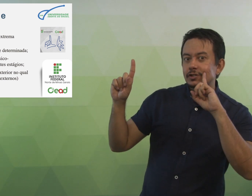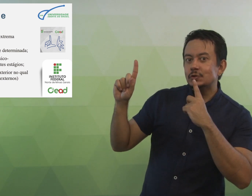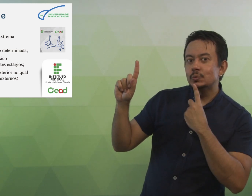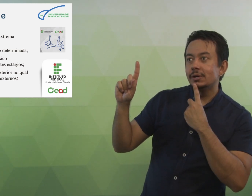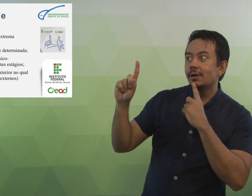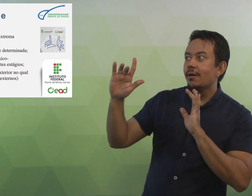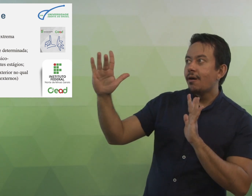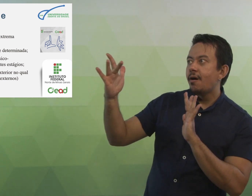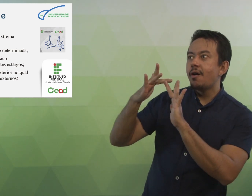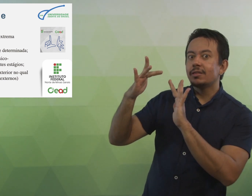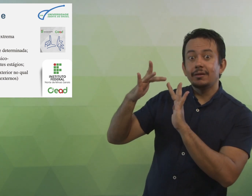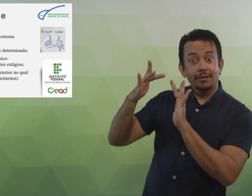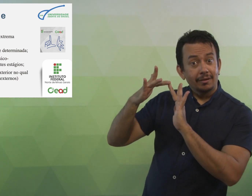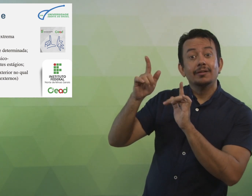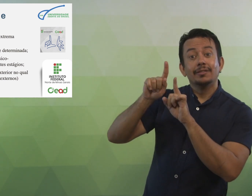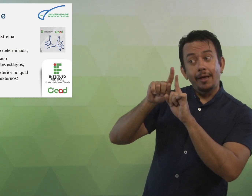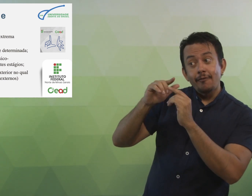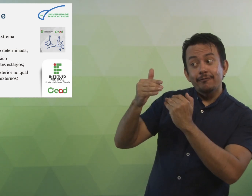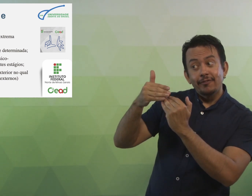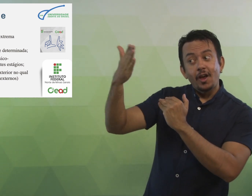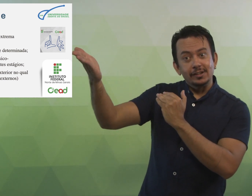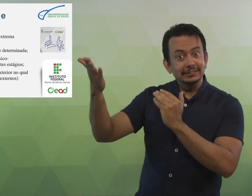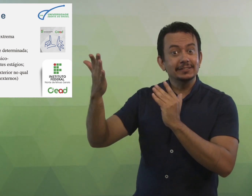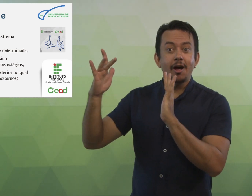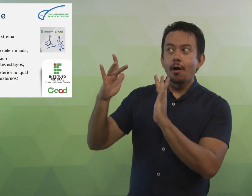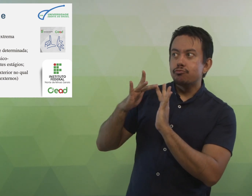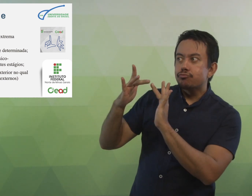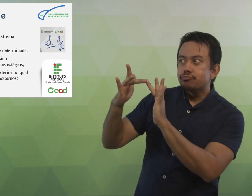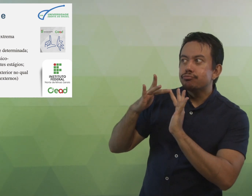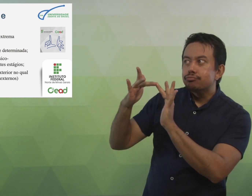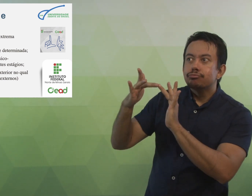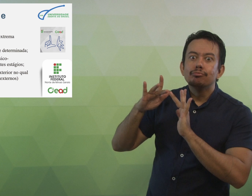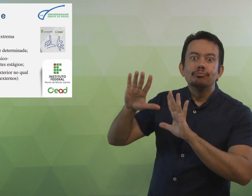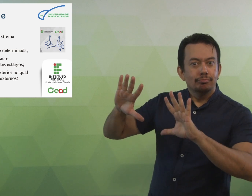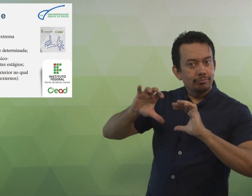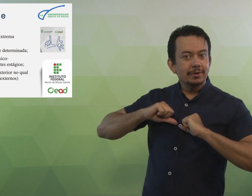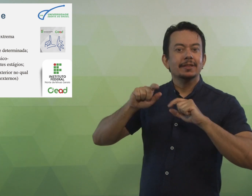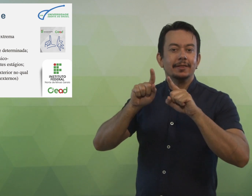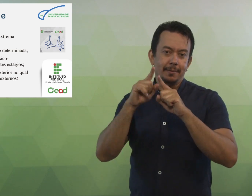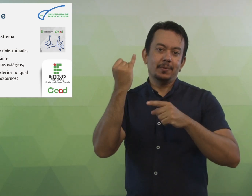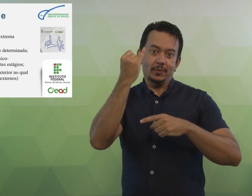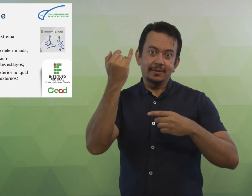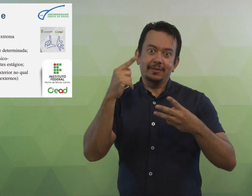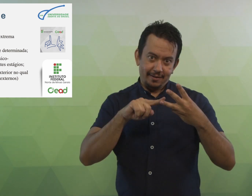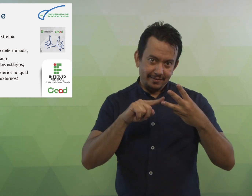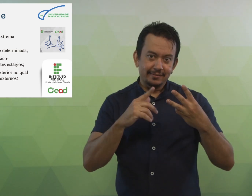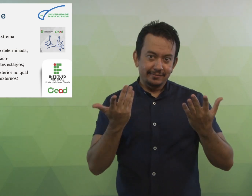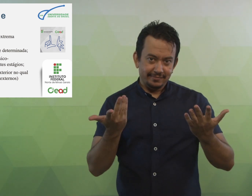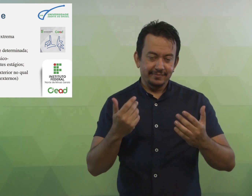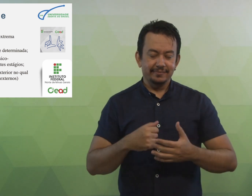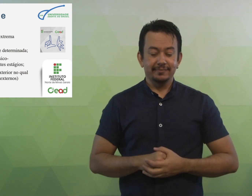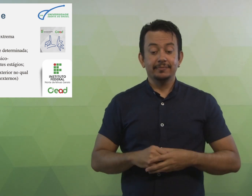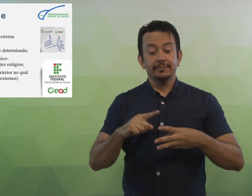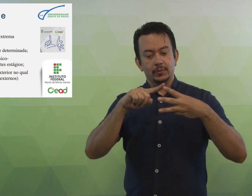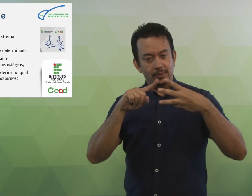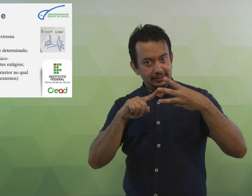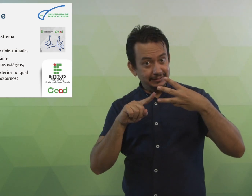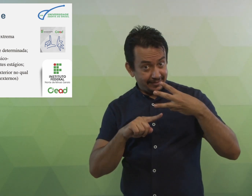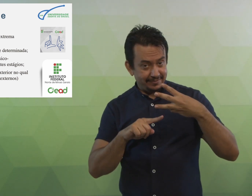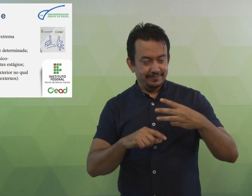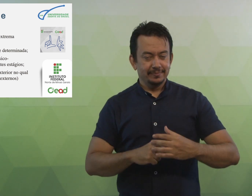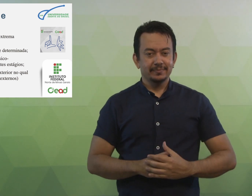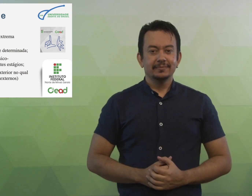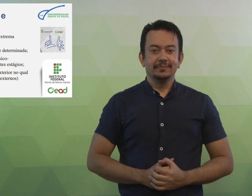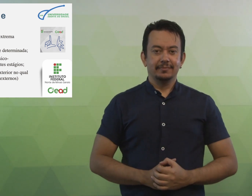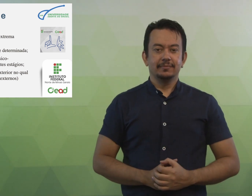Nesse último, só relembrando e explicando um pouco mais também, na vida adulta vai ser de